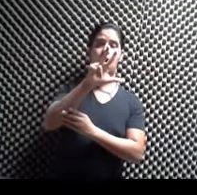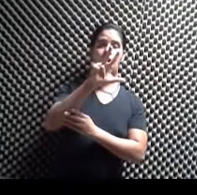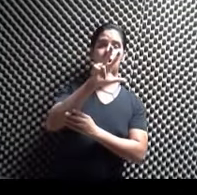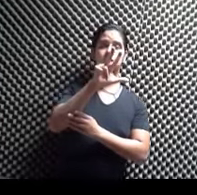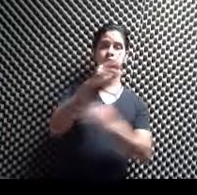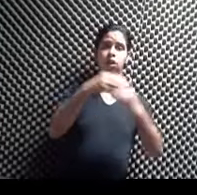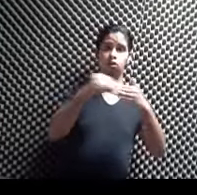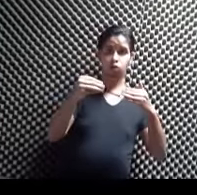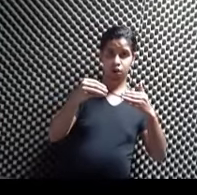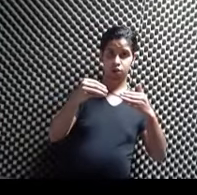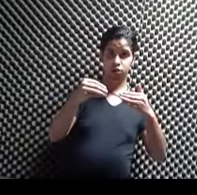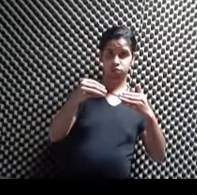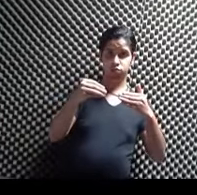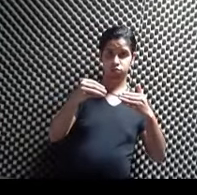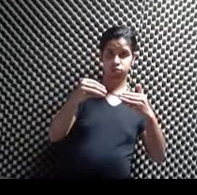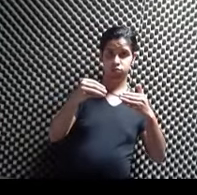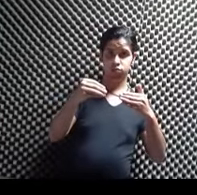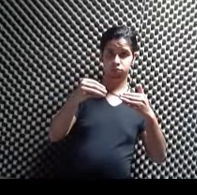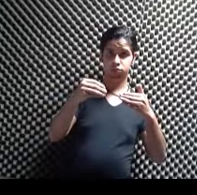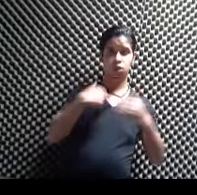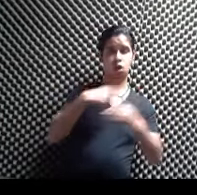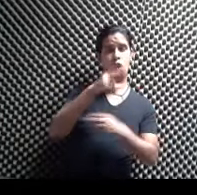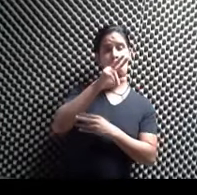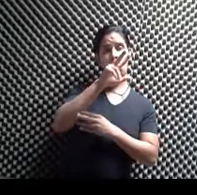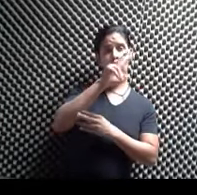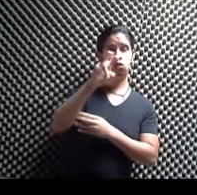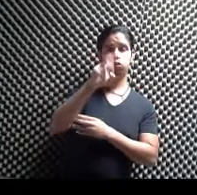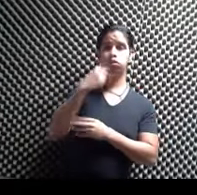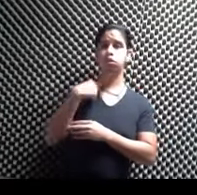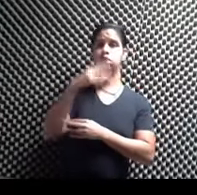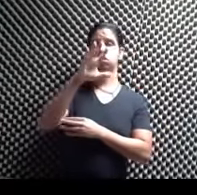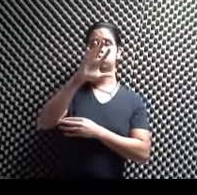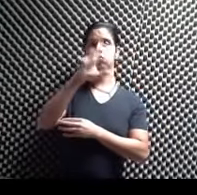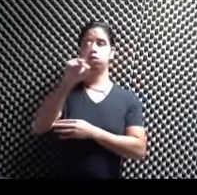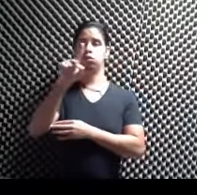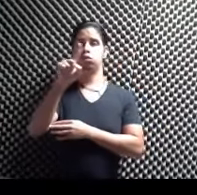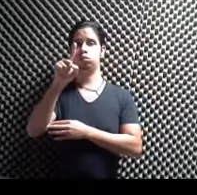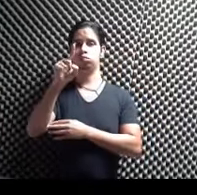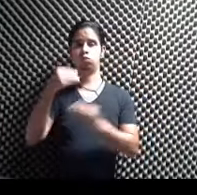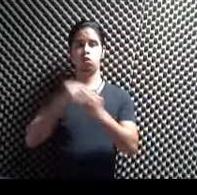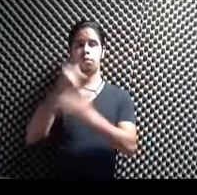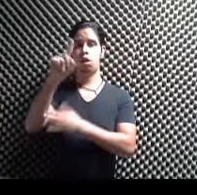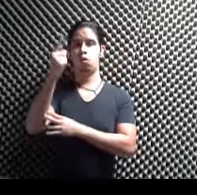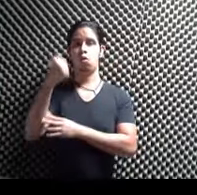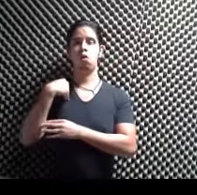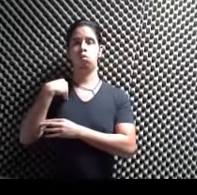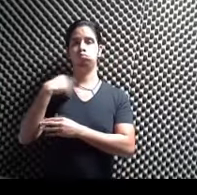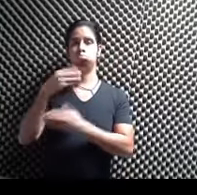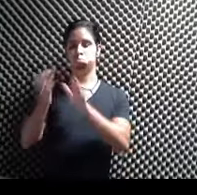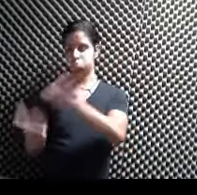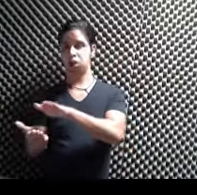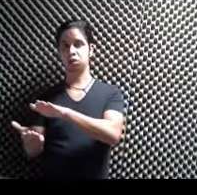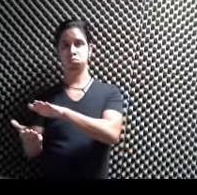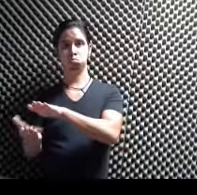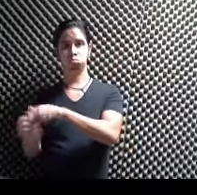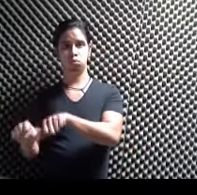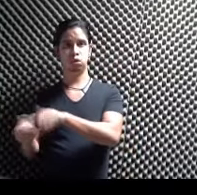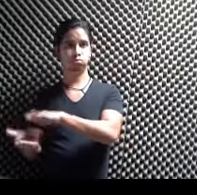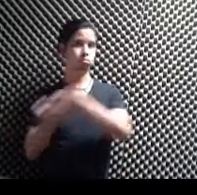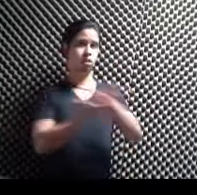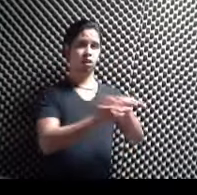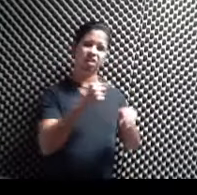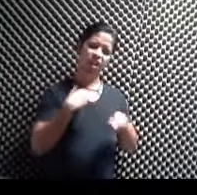Y si 251 personas compran un paquete, bendito, ya esto está al otro lado. Aquí hay una